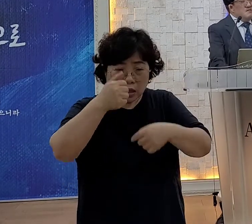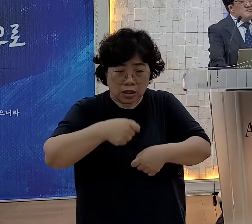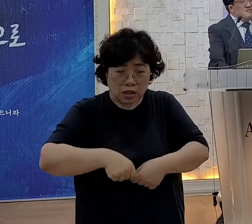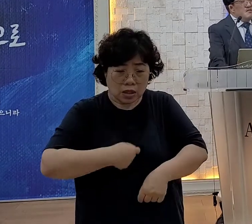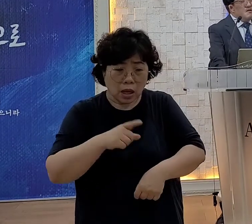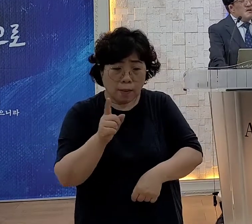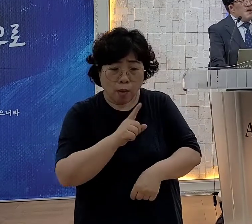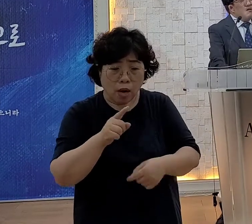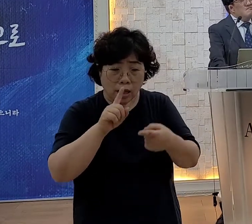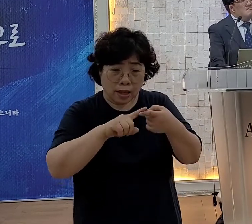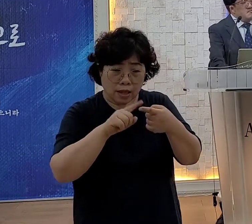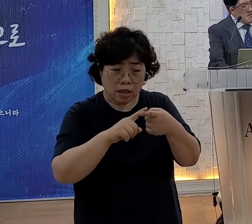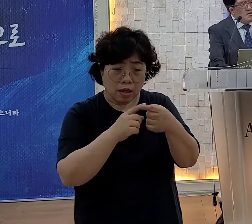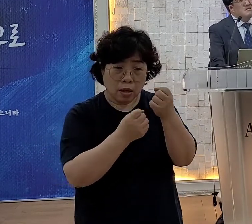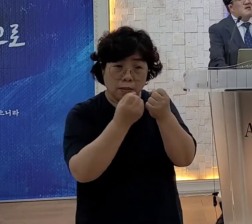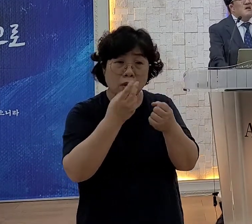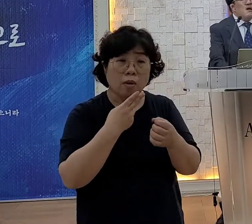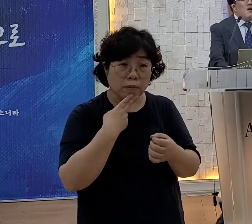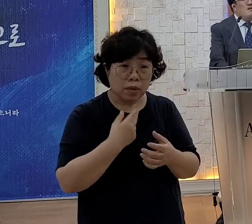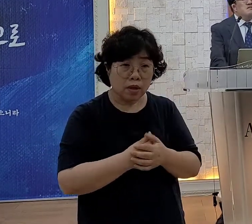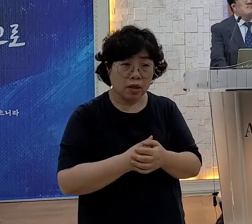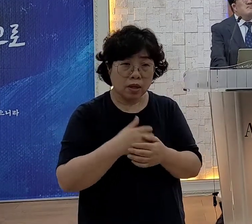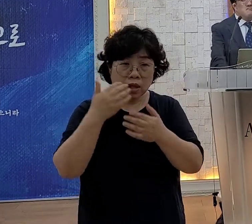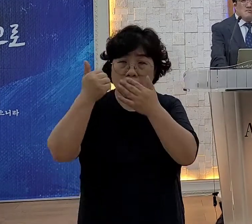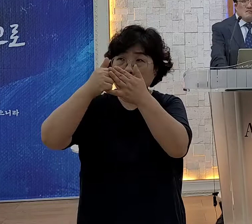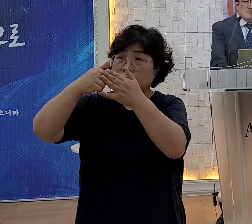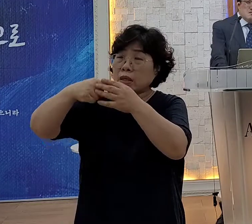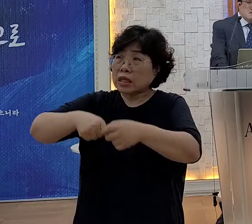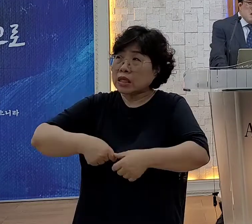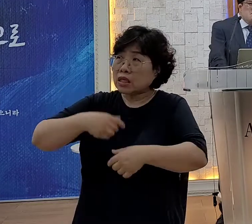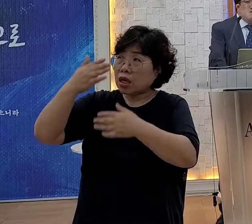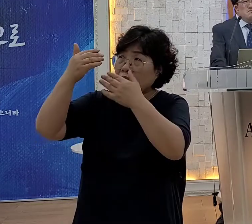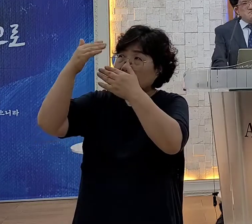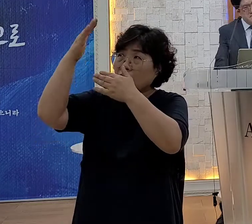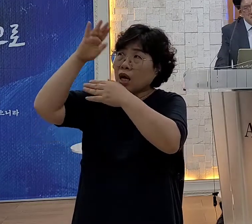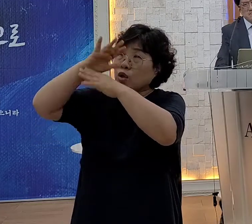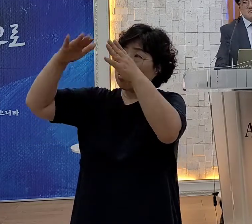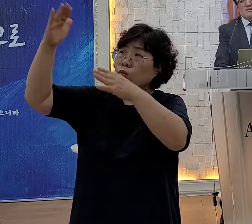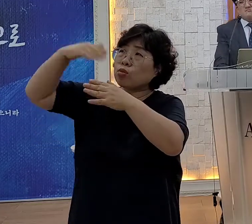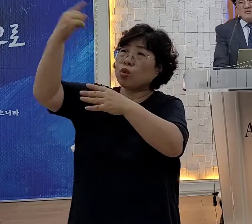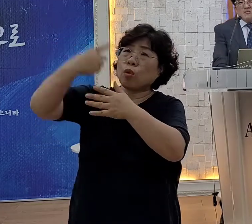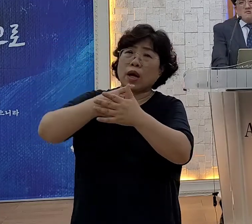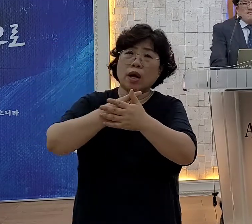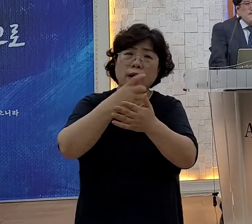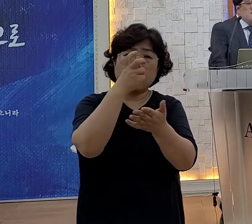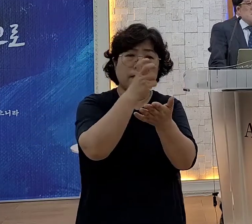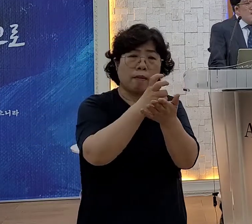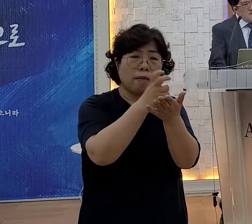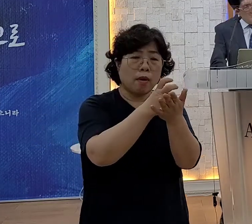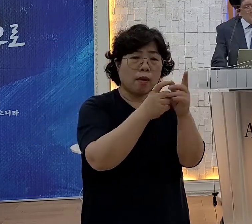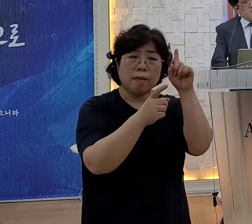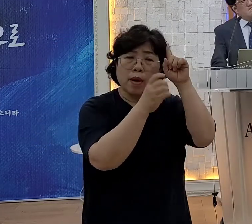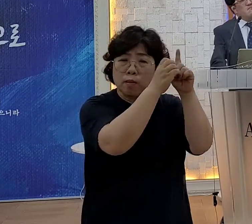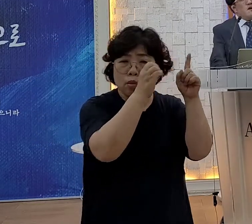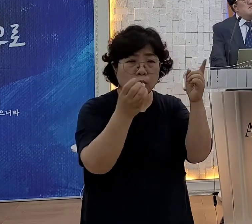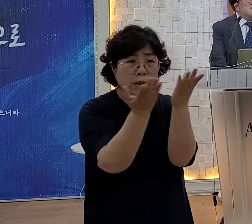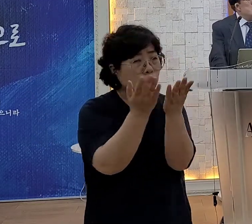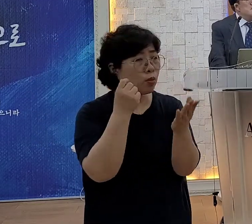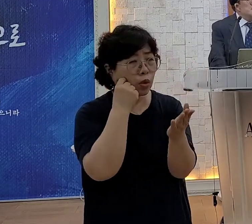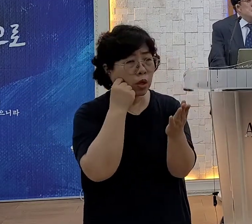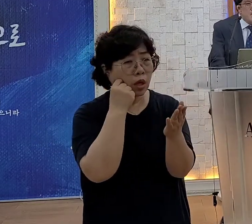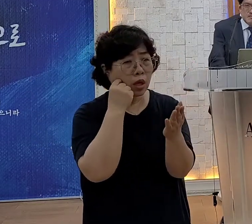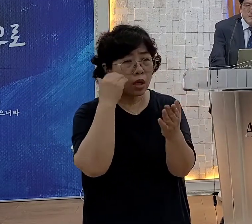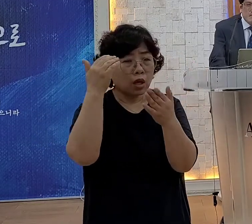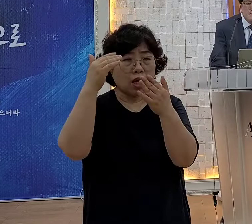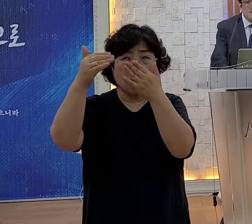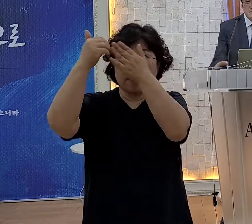하나님의 의는 하늘로부터 즉 하나님으로부터 온다는 절대 우리 율법으로 지켜서도 안 되고 우리 안에서 하나님의 의로 갈